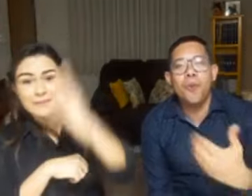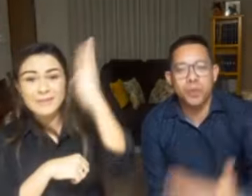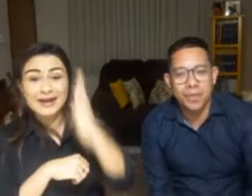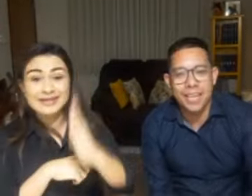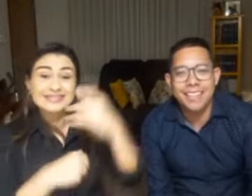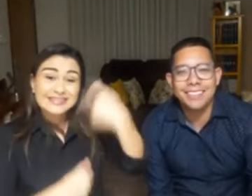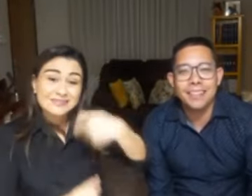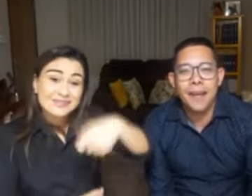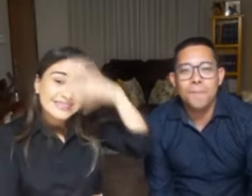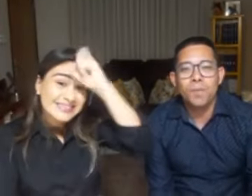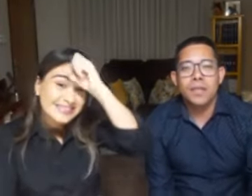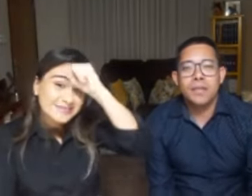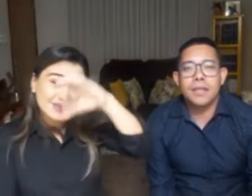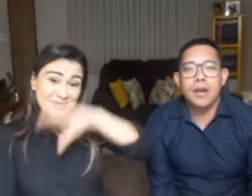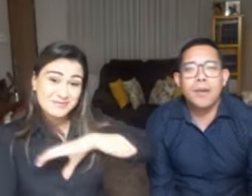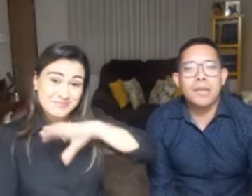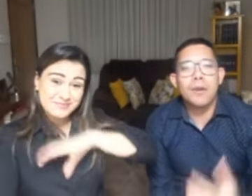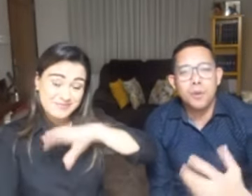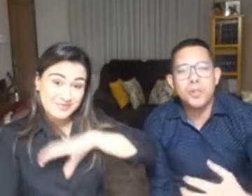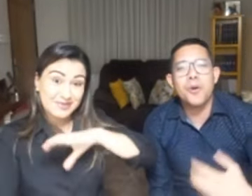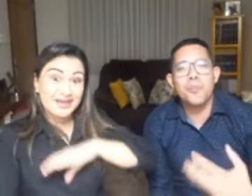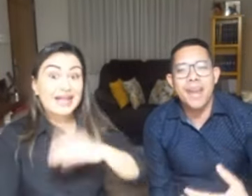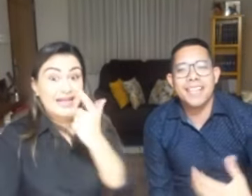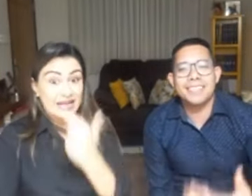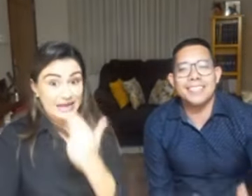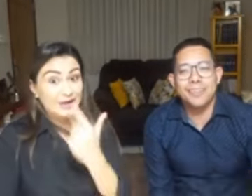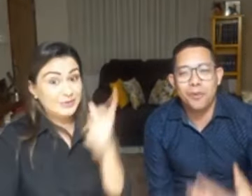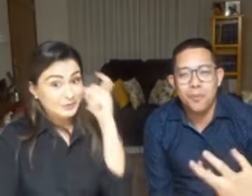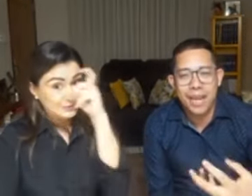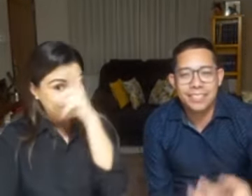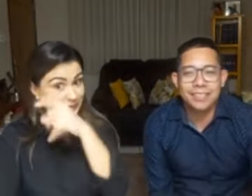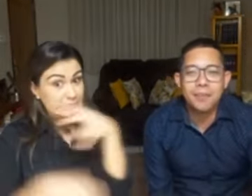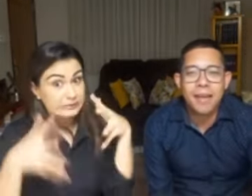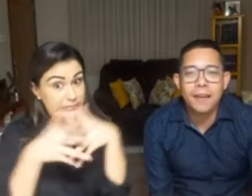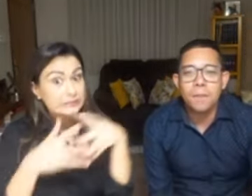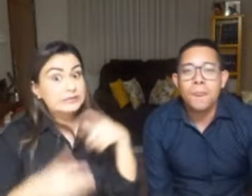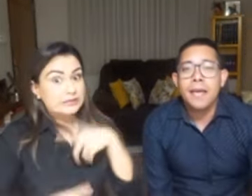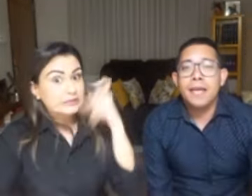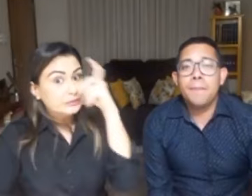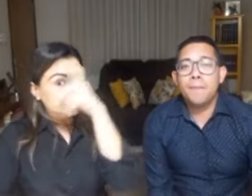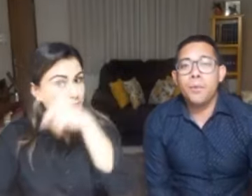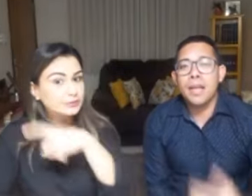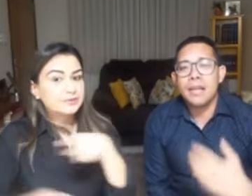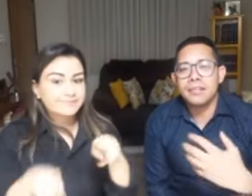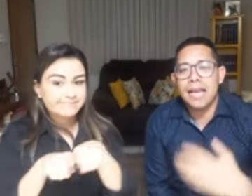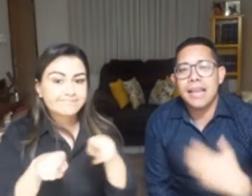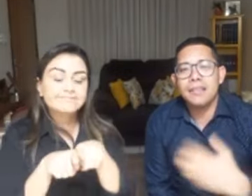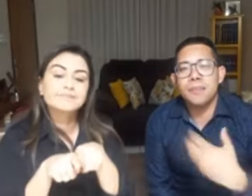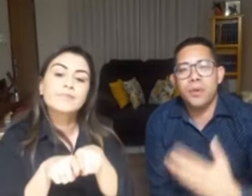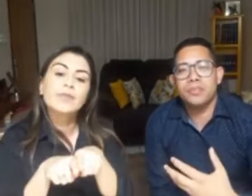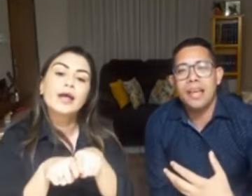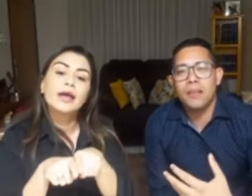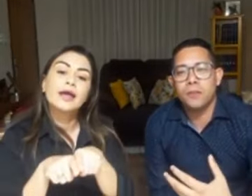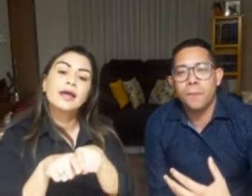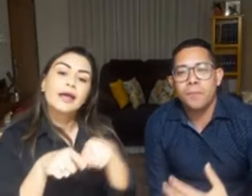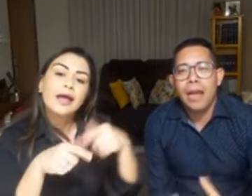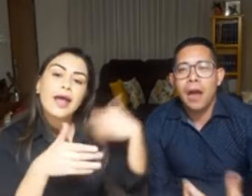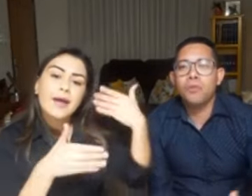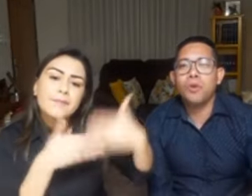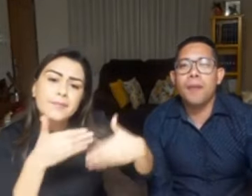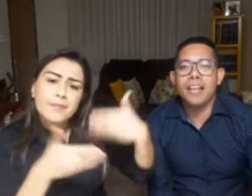o português, né, que é uma língua muito complexa também, e por ele estar nesse